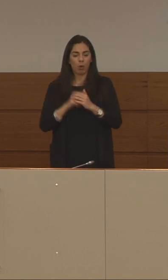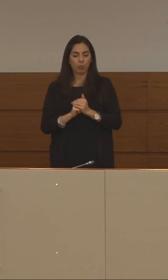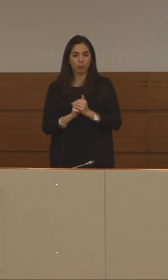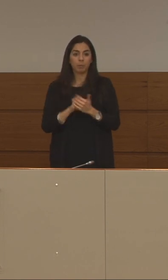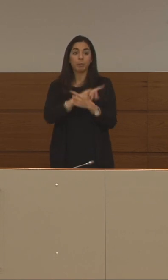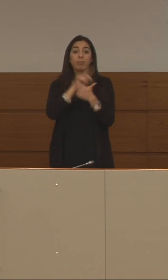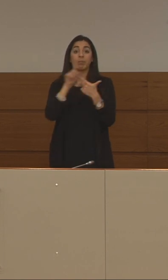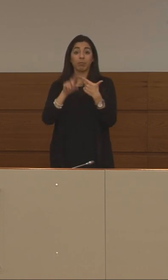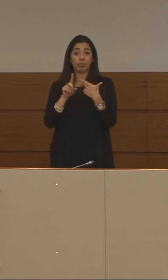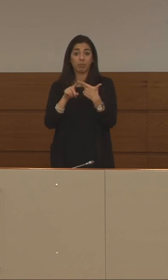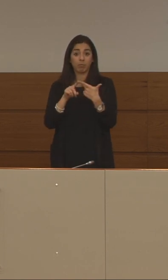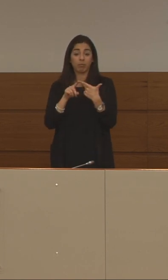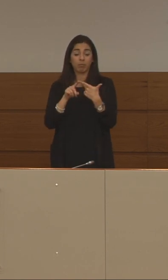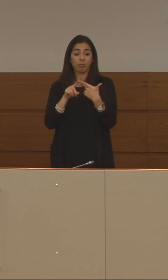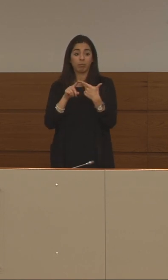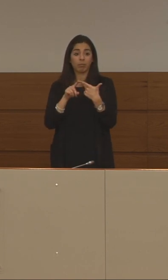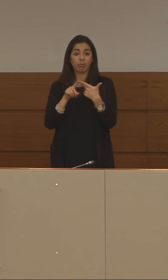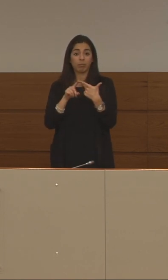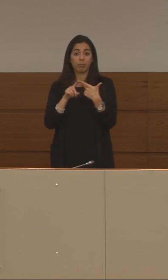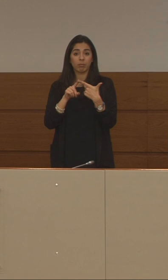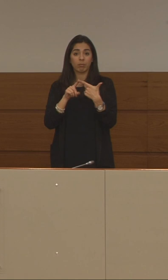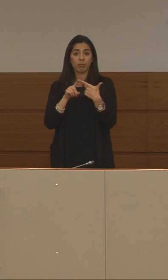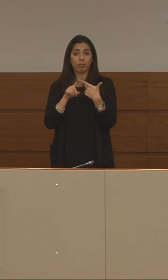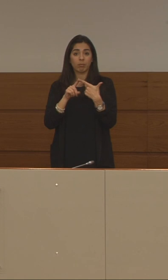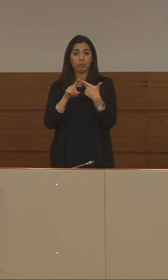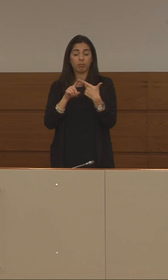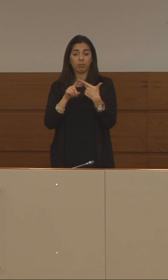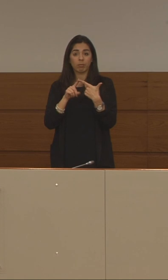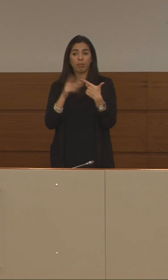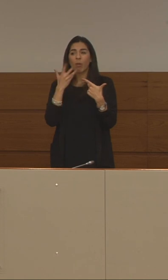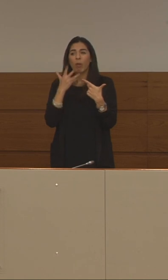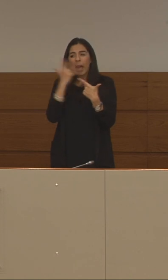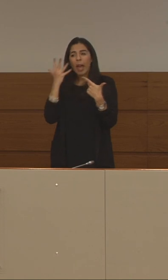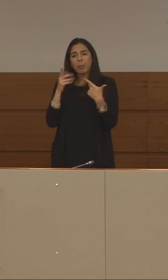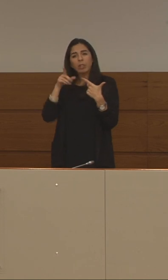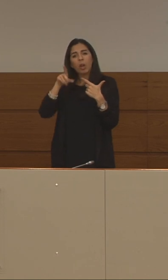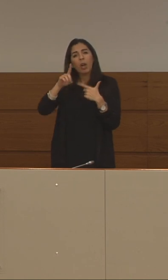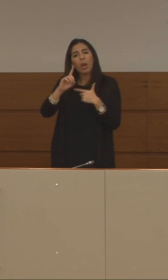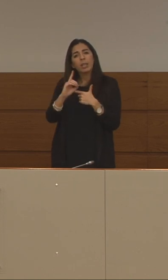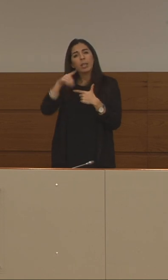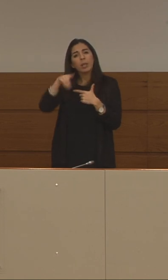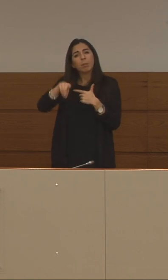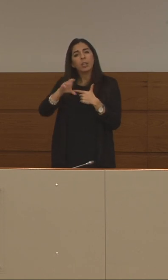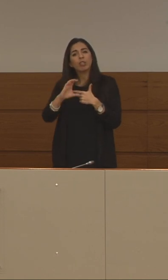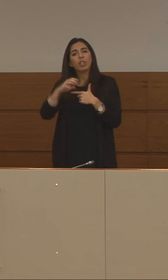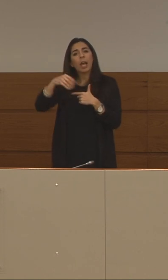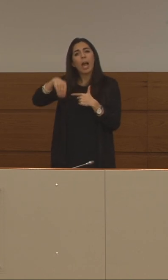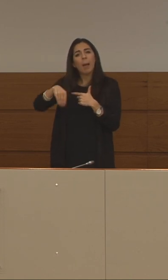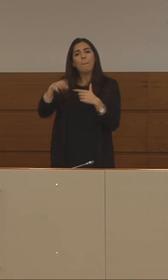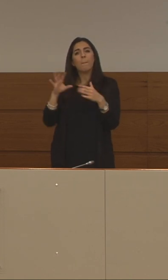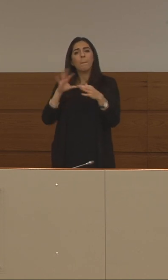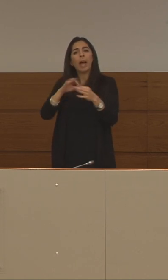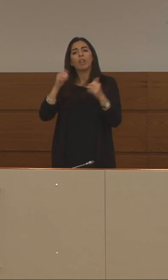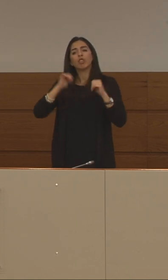e la seconda domanda un chiarimento sul dpcm questo per il per i cittadini